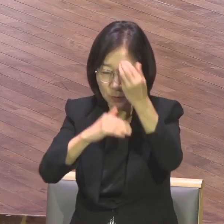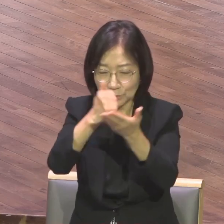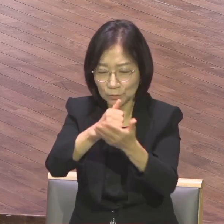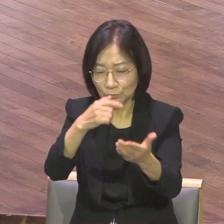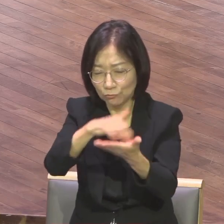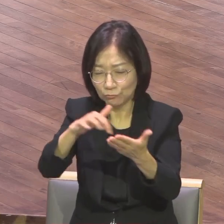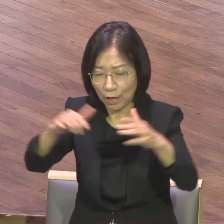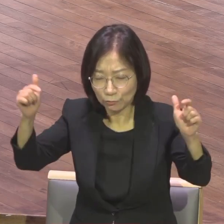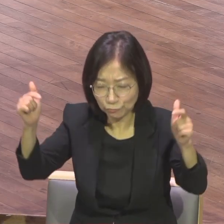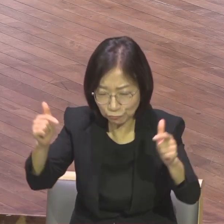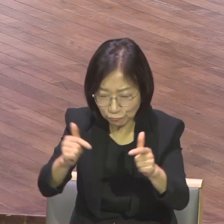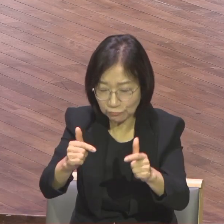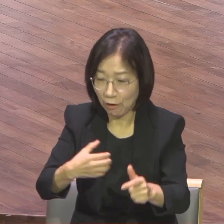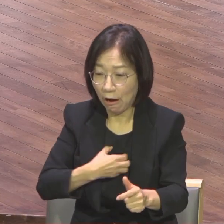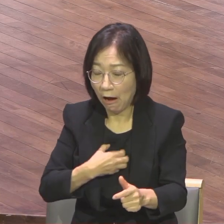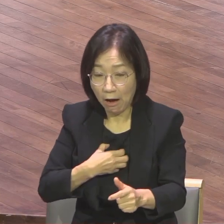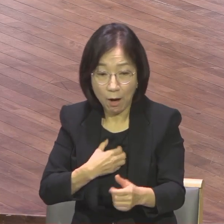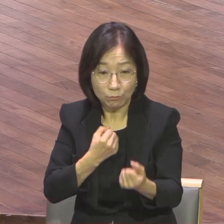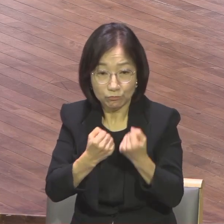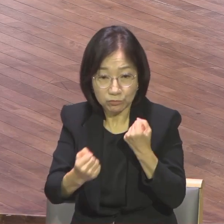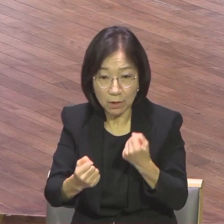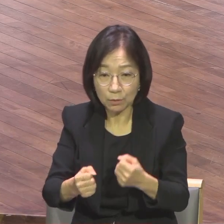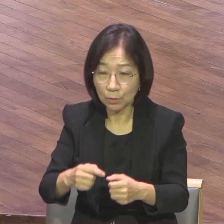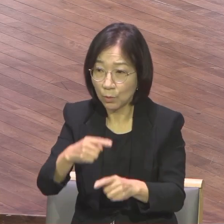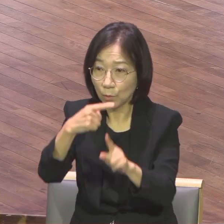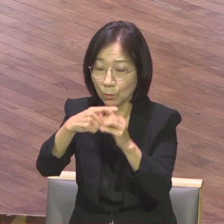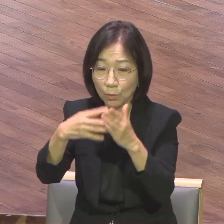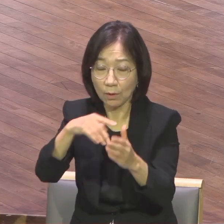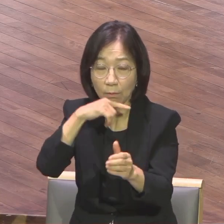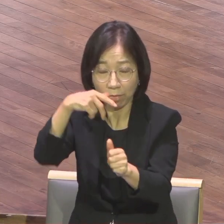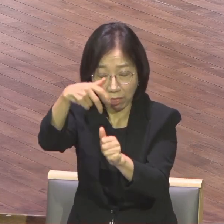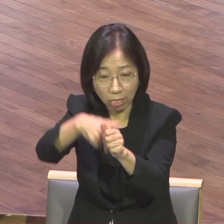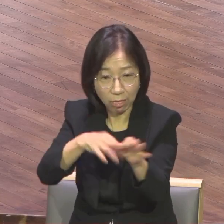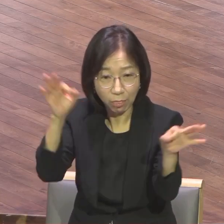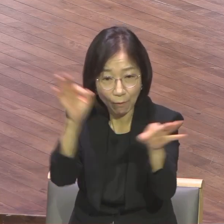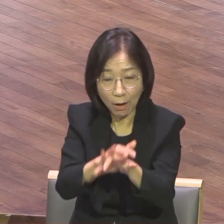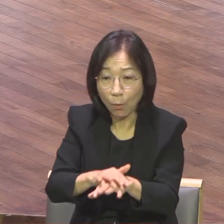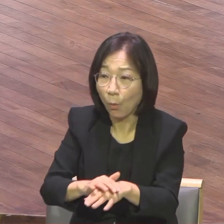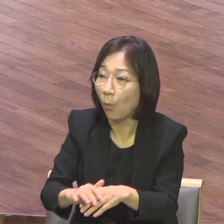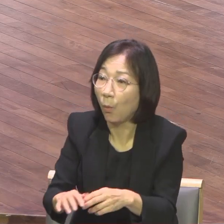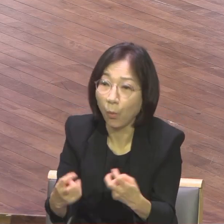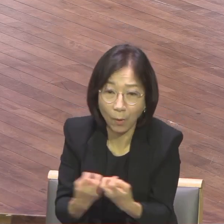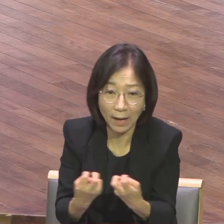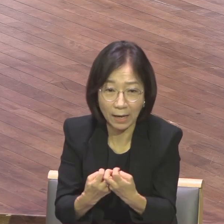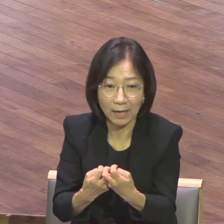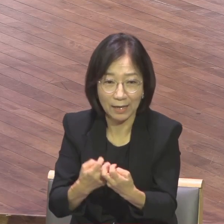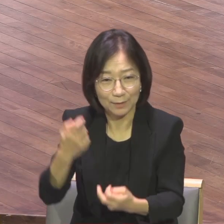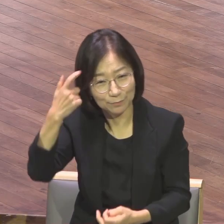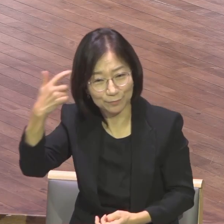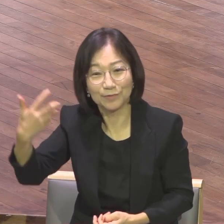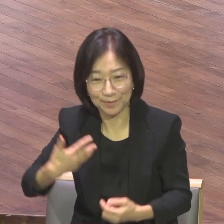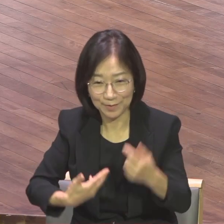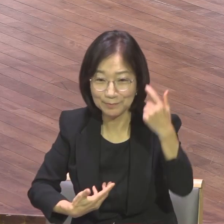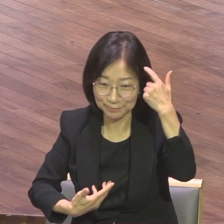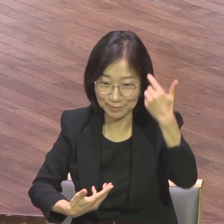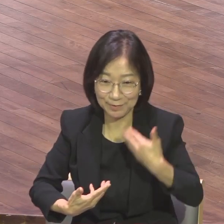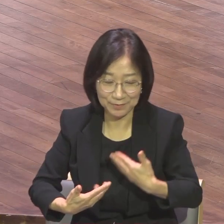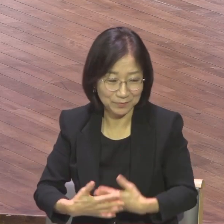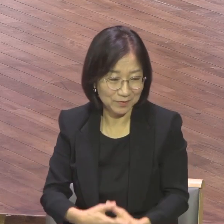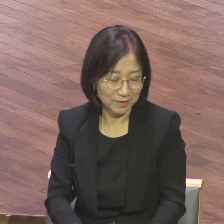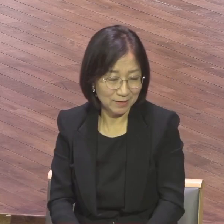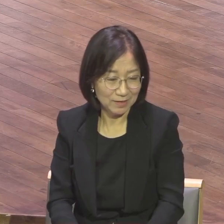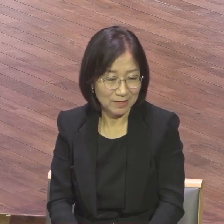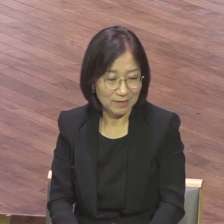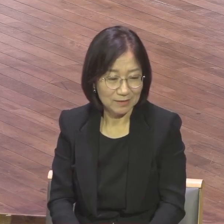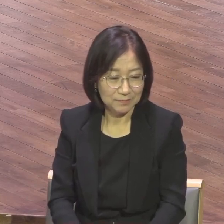판에 큰 교회들이 사례가 헌금이 안 돼서 그야말로 부동산을 팔아가지고 사례를 주는